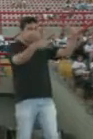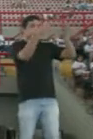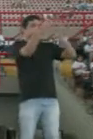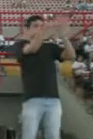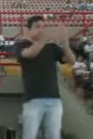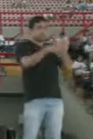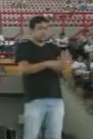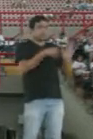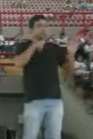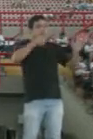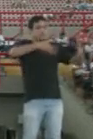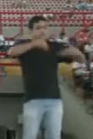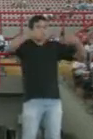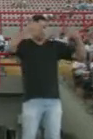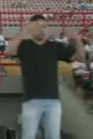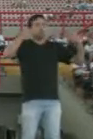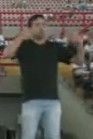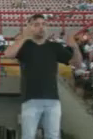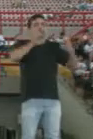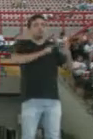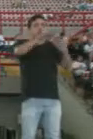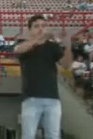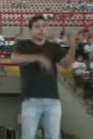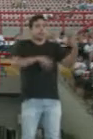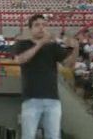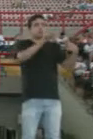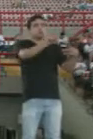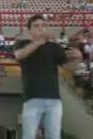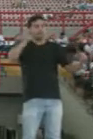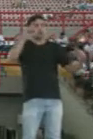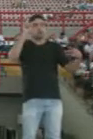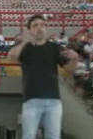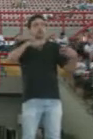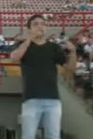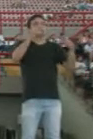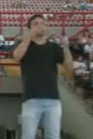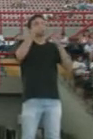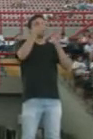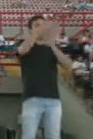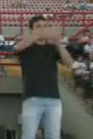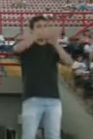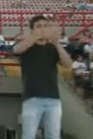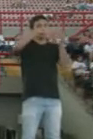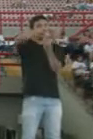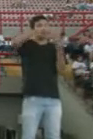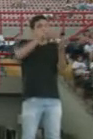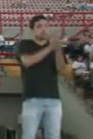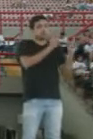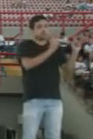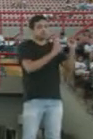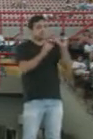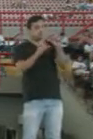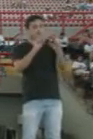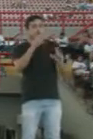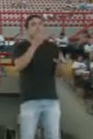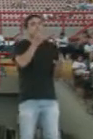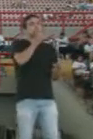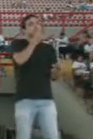textos que são motivadores. Um deles é texto misto. Toda vida tem uma tirinha ou uma